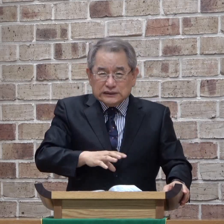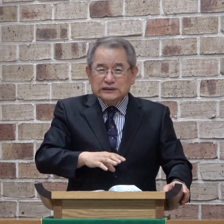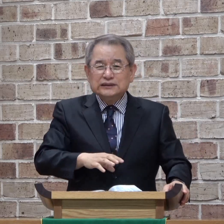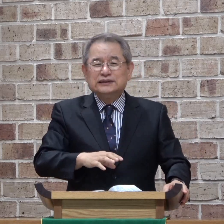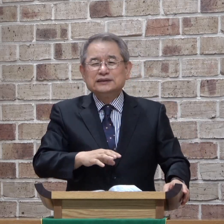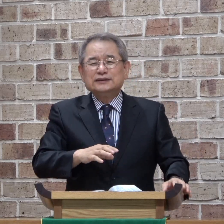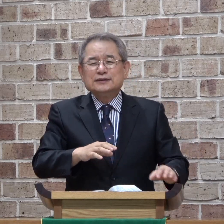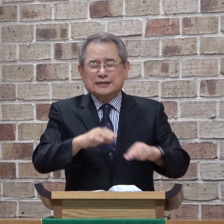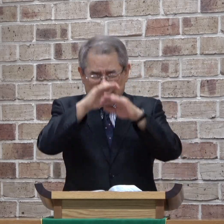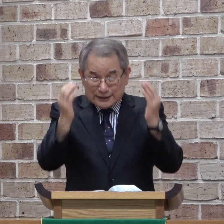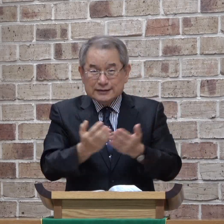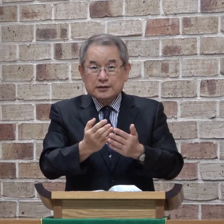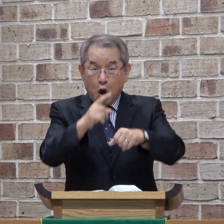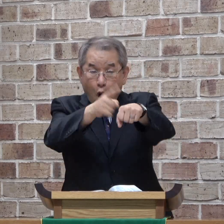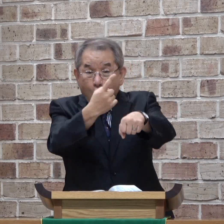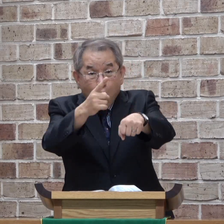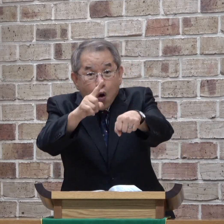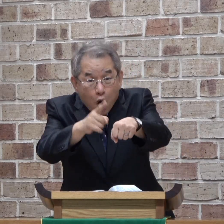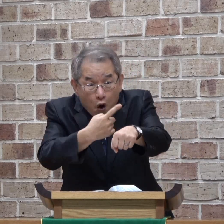여러분 농아인들 분들 복지 한번 보십시오.